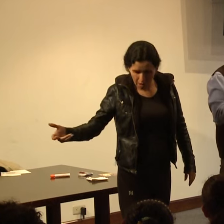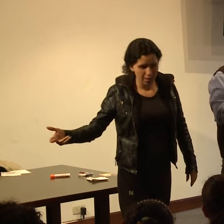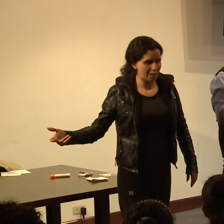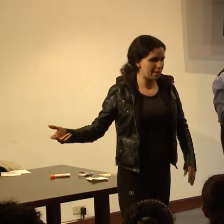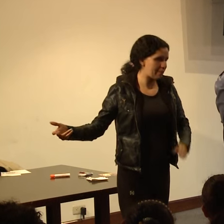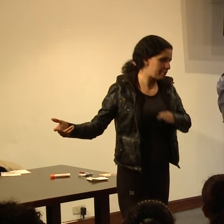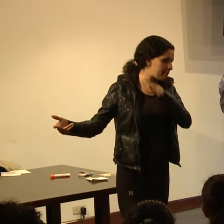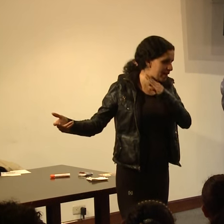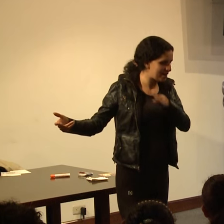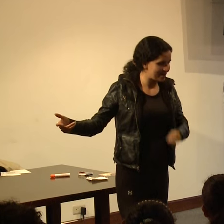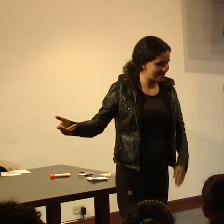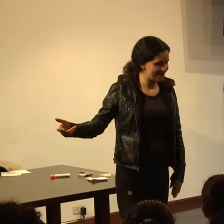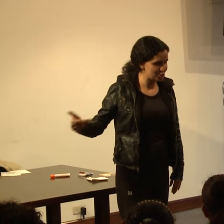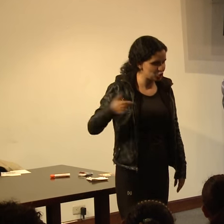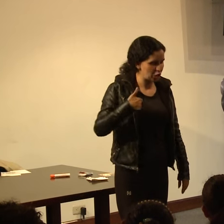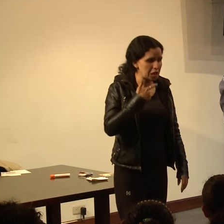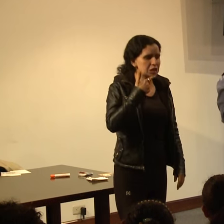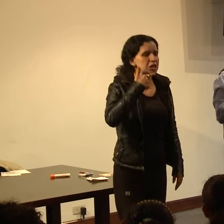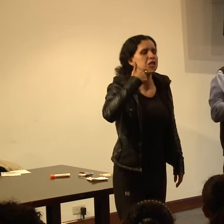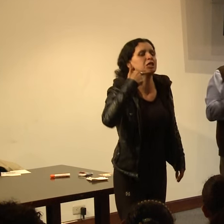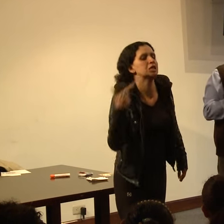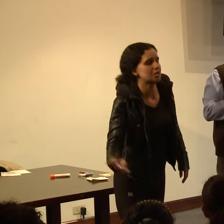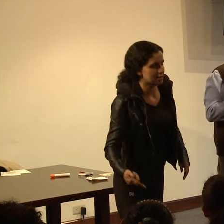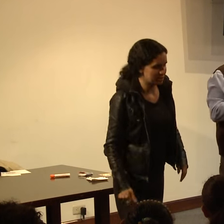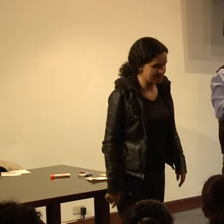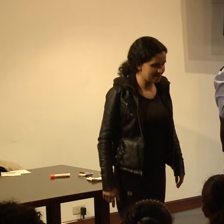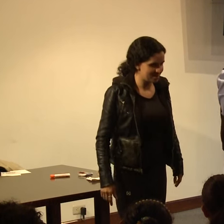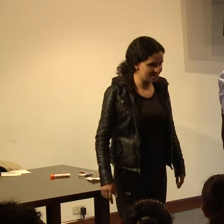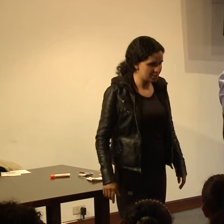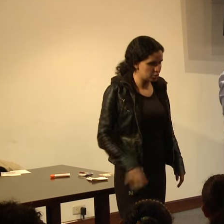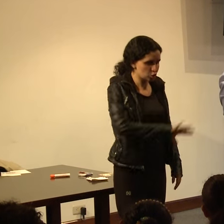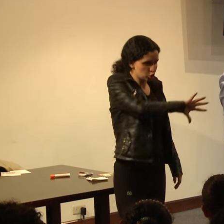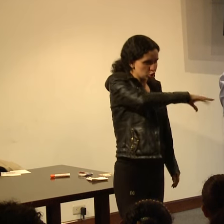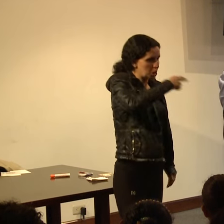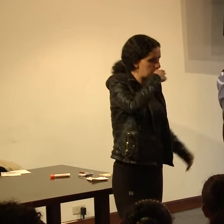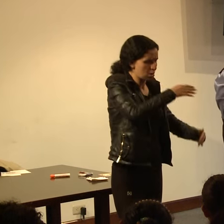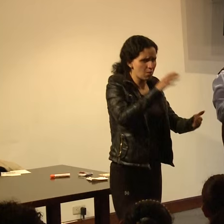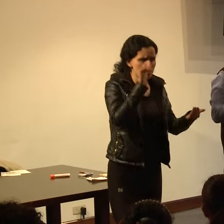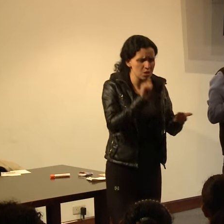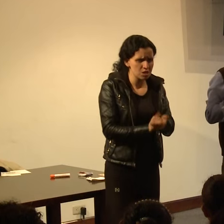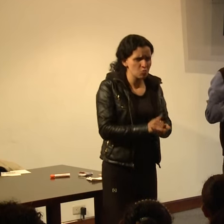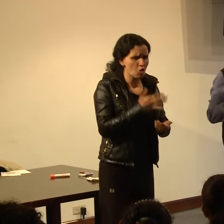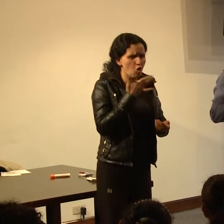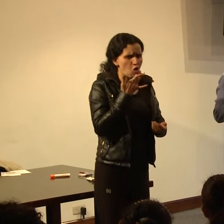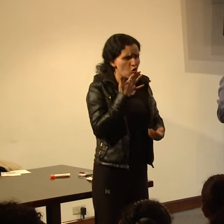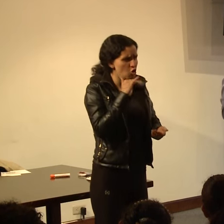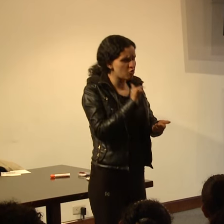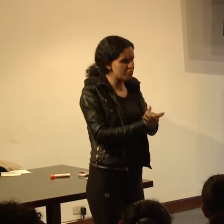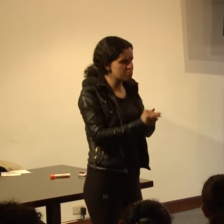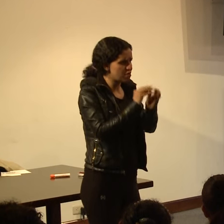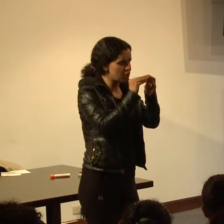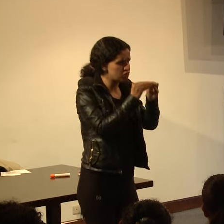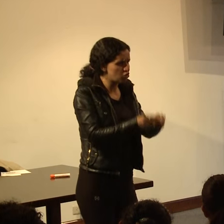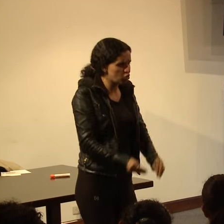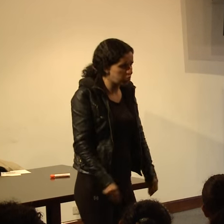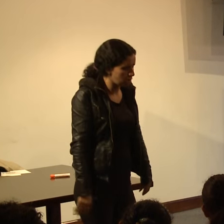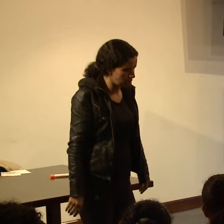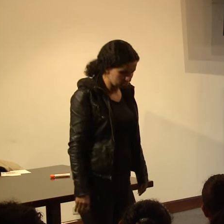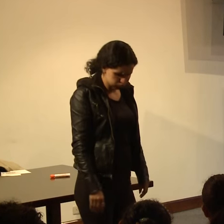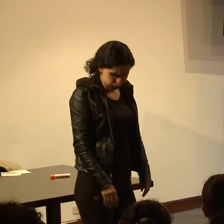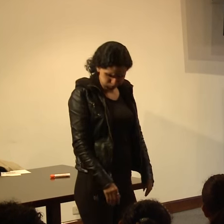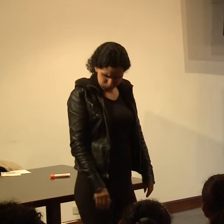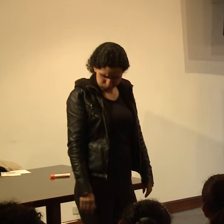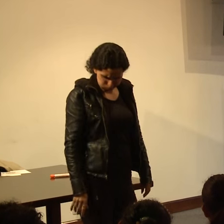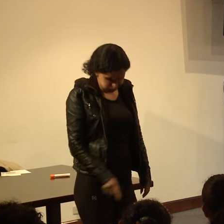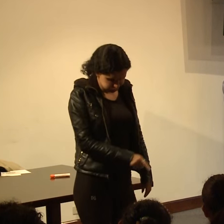Porque les dijeron mucho. Si todos los trabajos han visto los mismos colores, la misma forma de millar, puede que traigan los mismos materiales, que estén trabajando